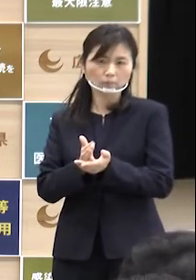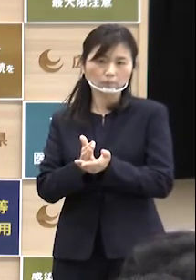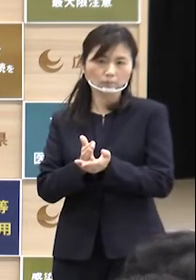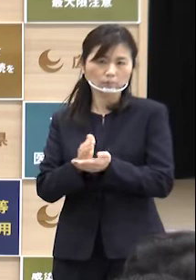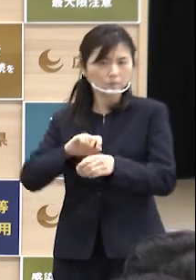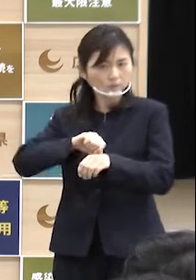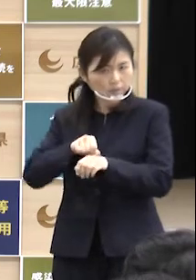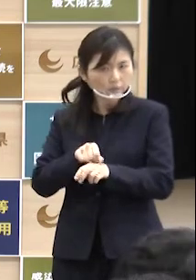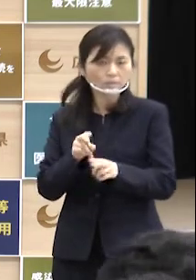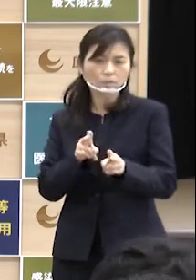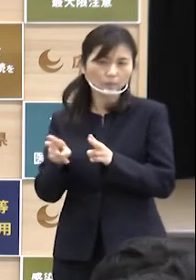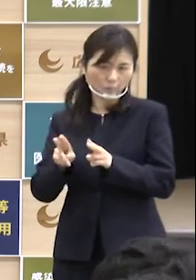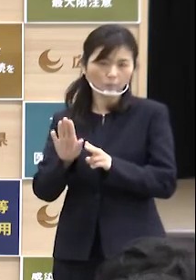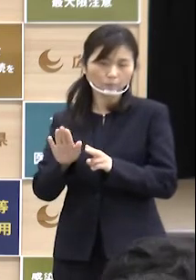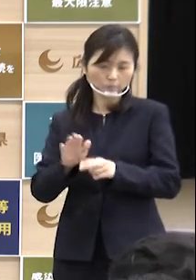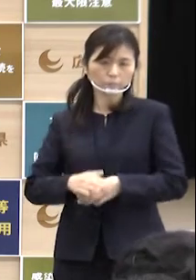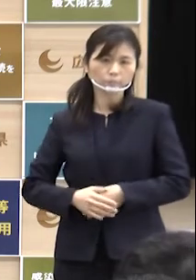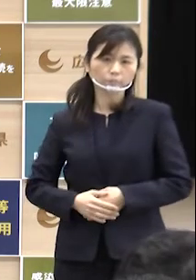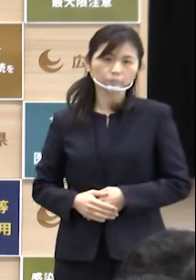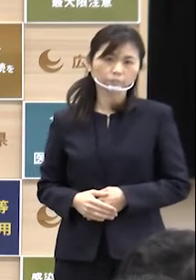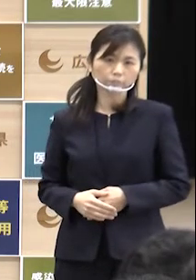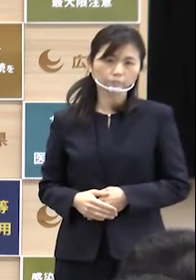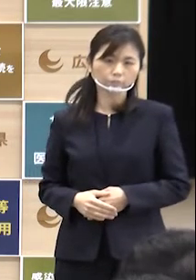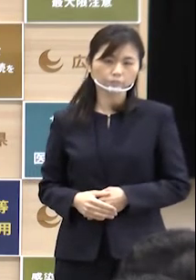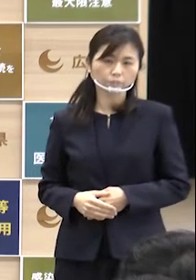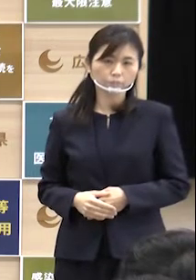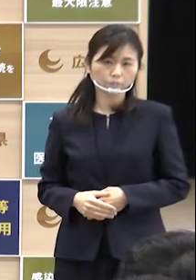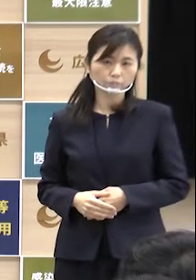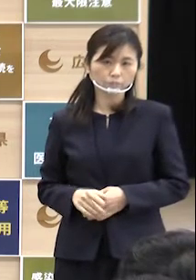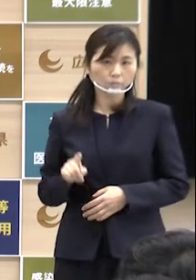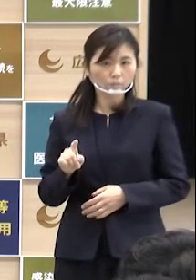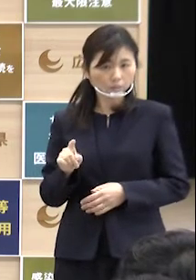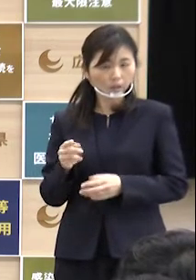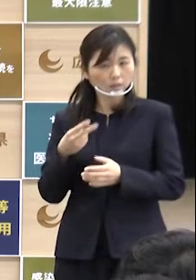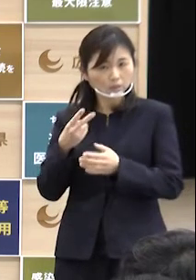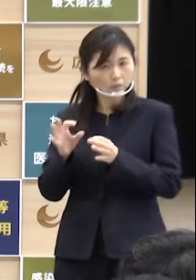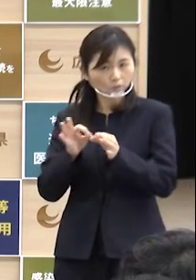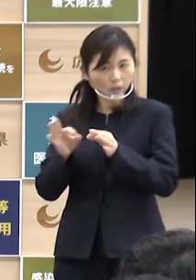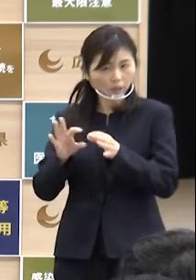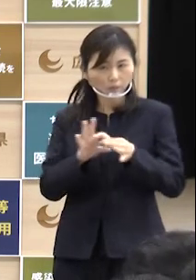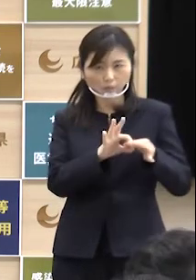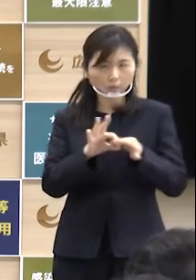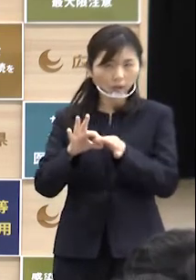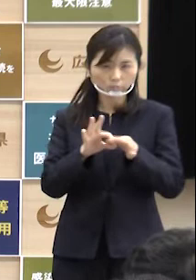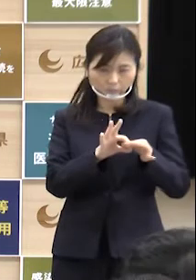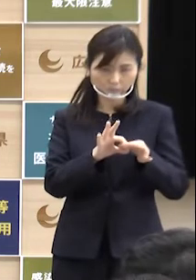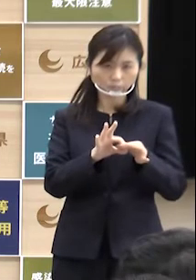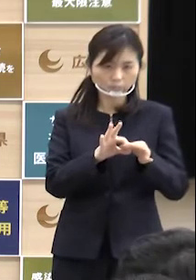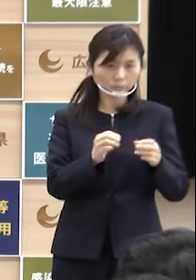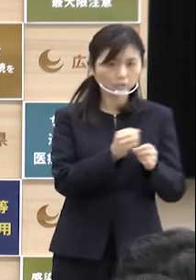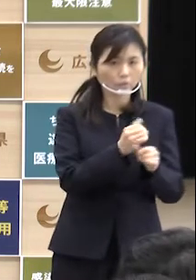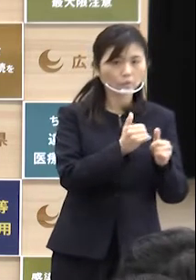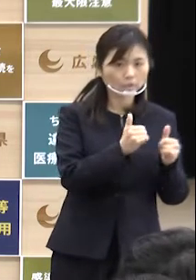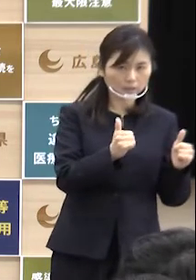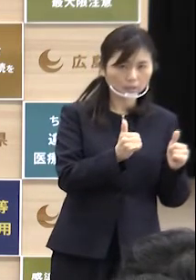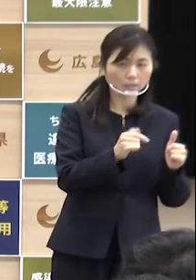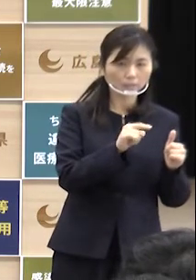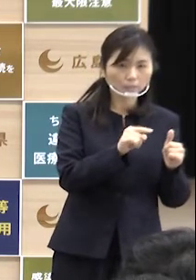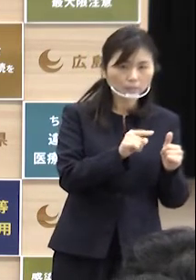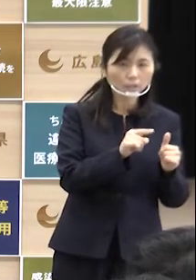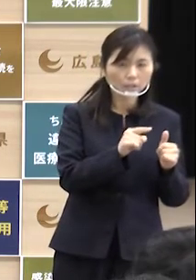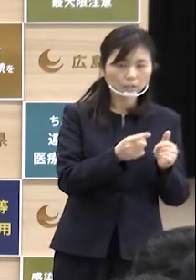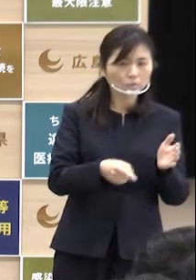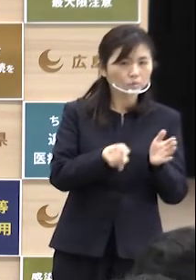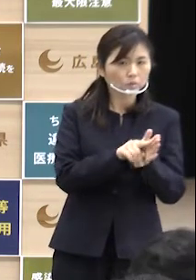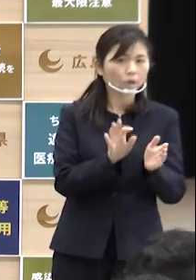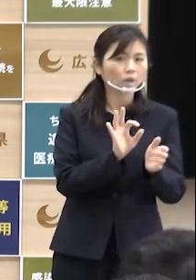ね、特に飲食店の取引があるというのを条件に支援策を追加するというのは、や